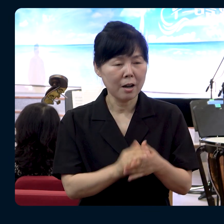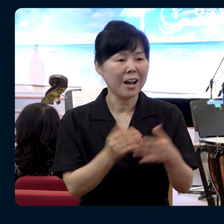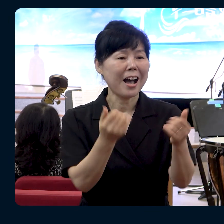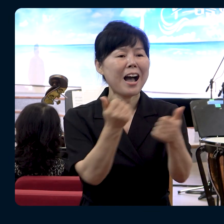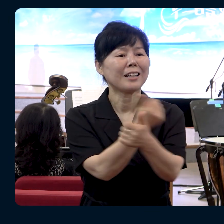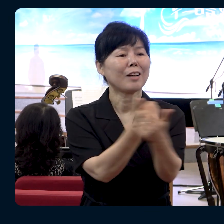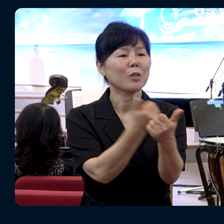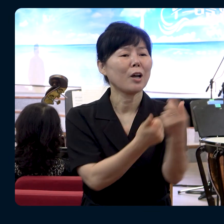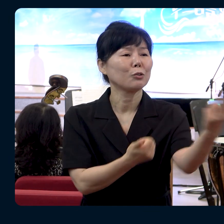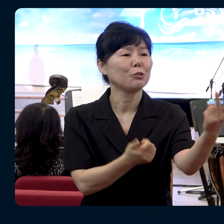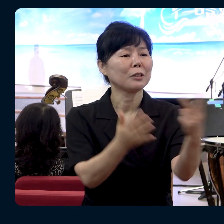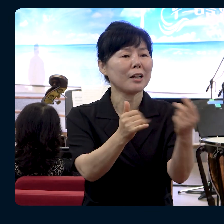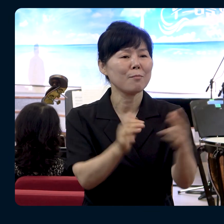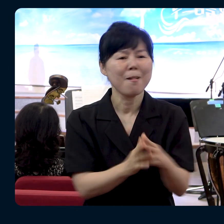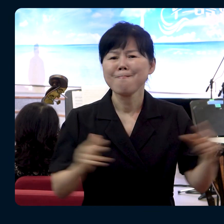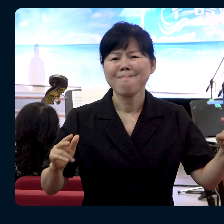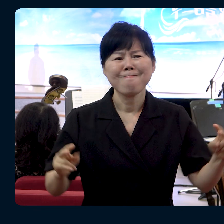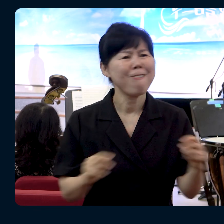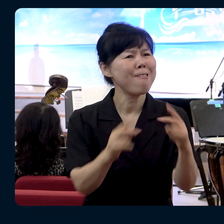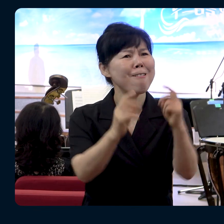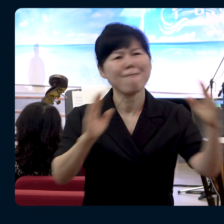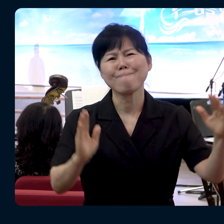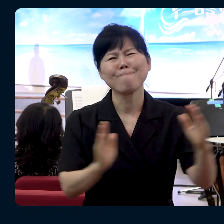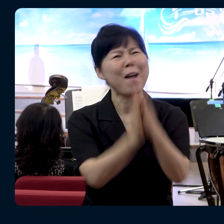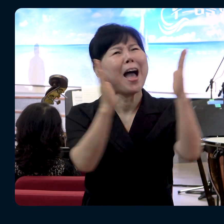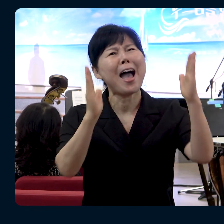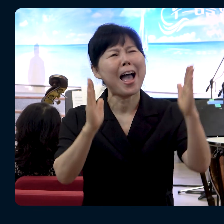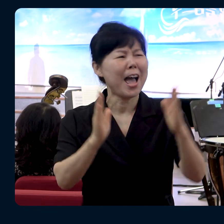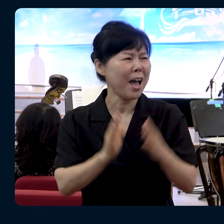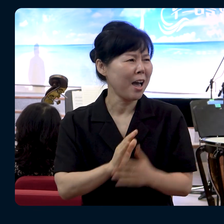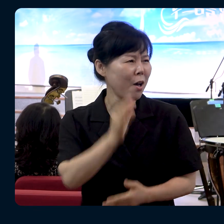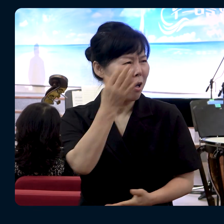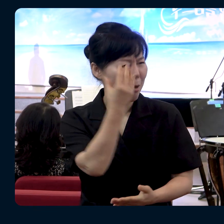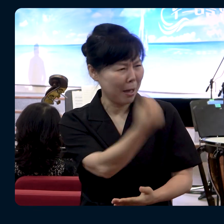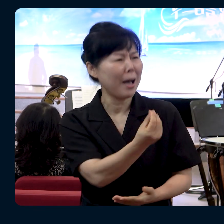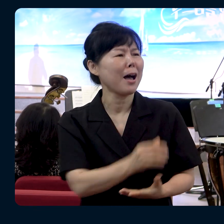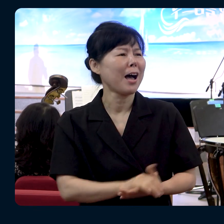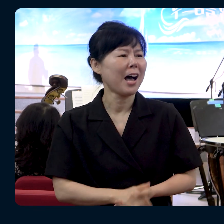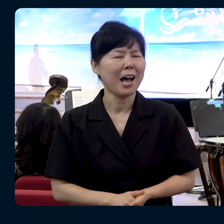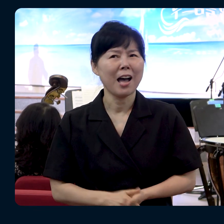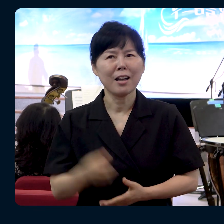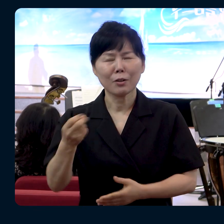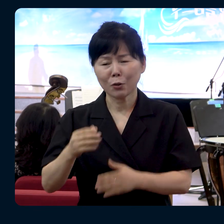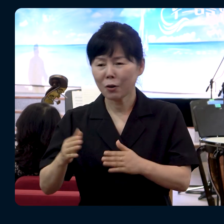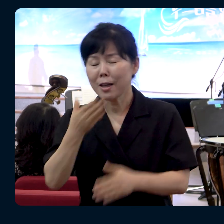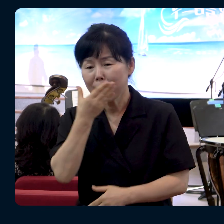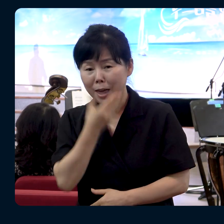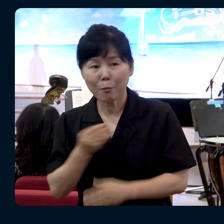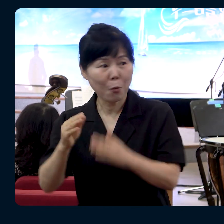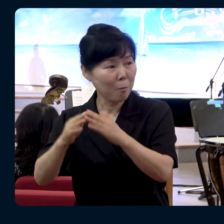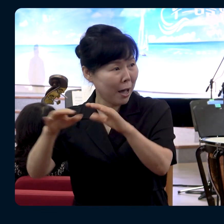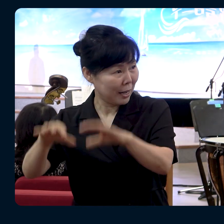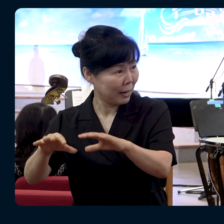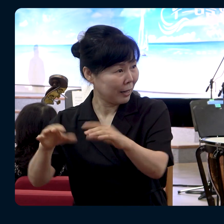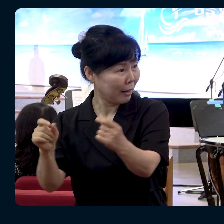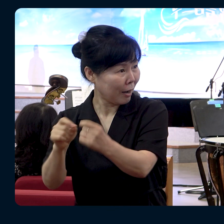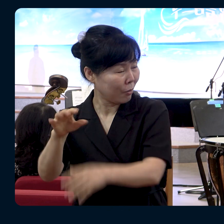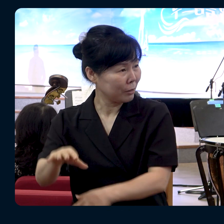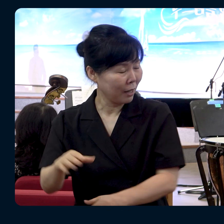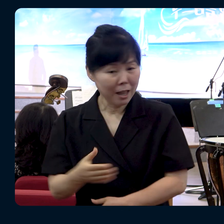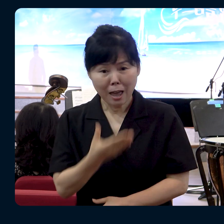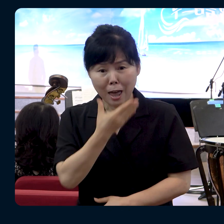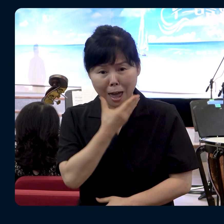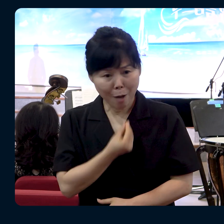분노를 많이 분출하나 대회를 하시는 것 같은 그런 한 팀과, 또 여기 행복마을인데 그렇게 행복하지